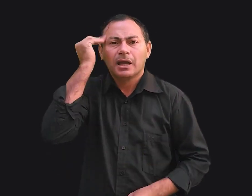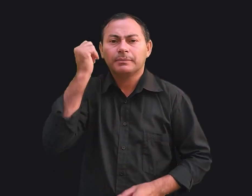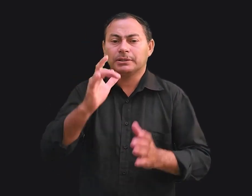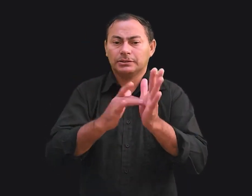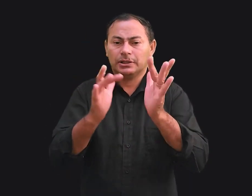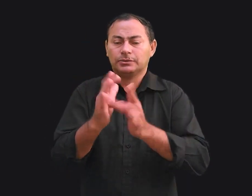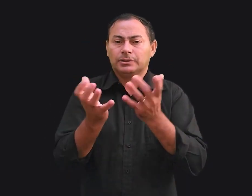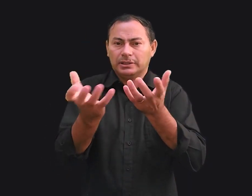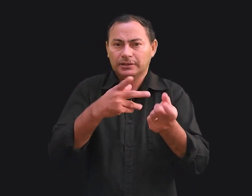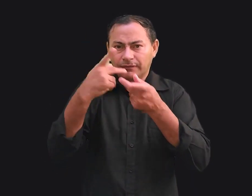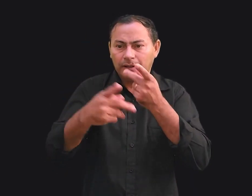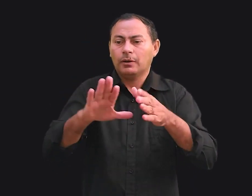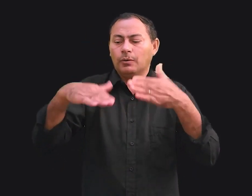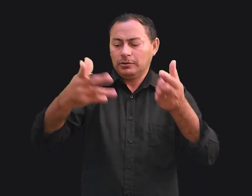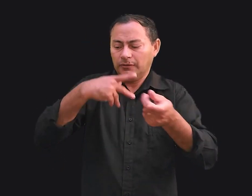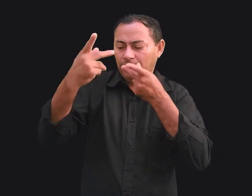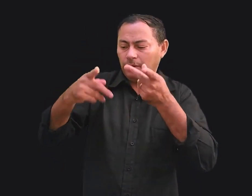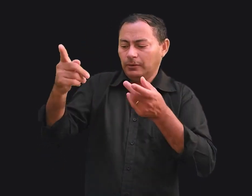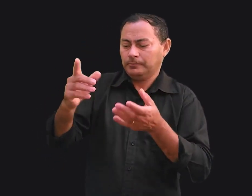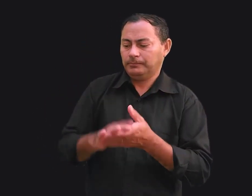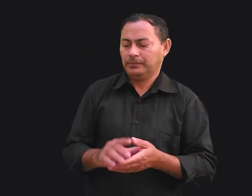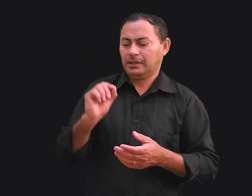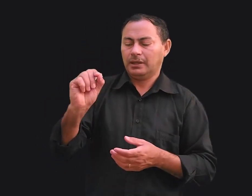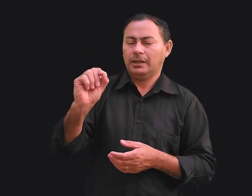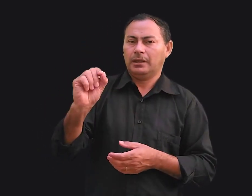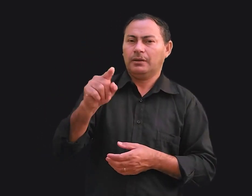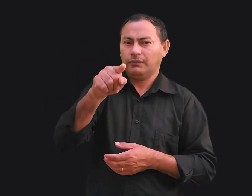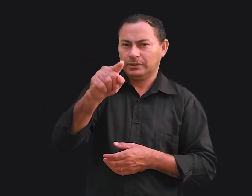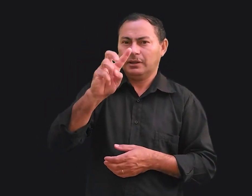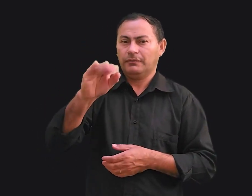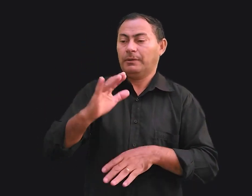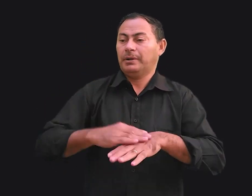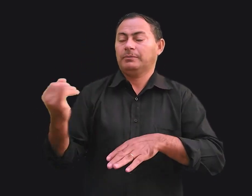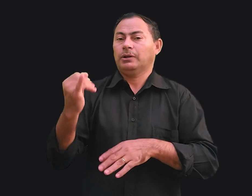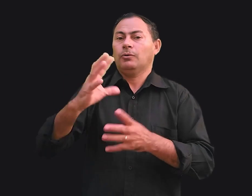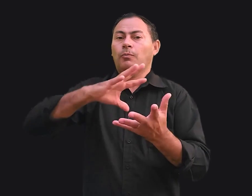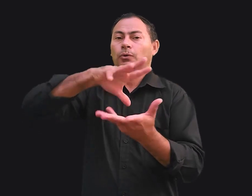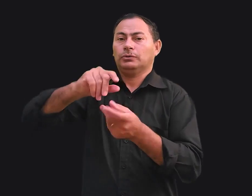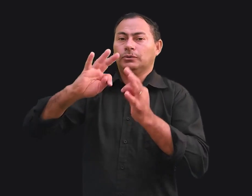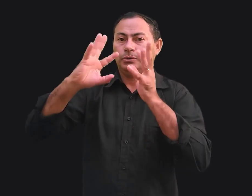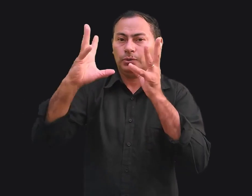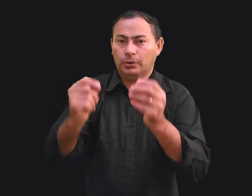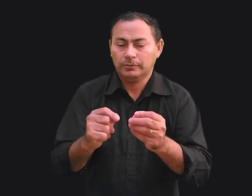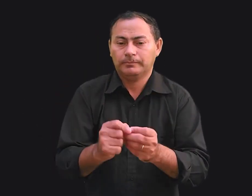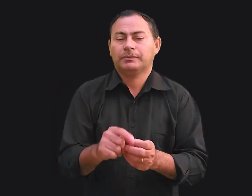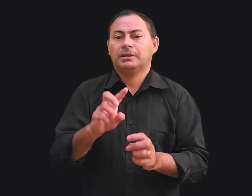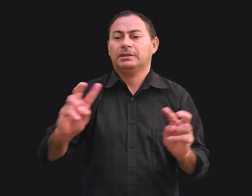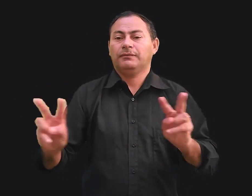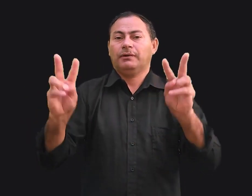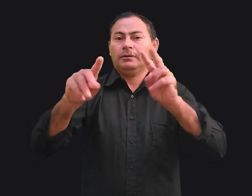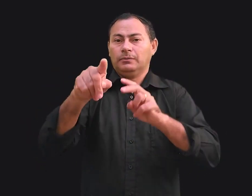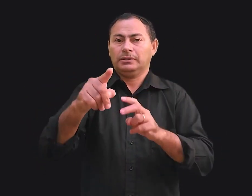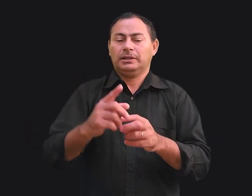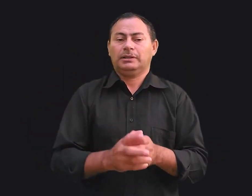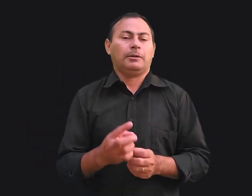o que Jesus quis dizer quando falou que você vale mais do que o mundo inteiro. Esse valor que você não